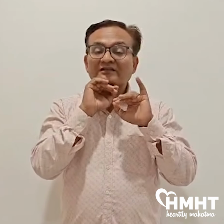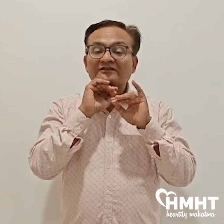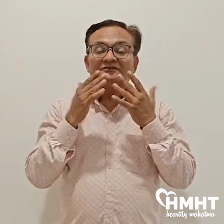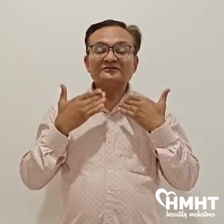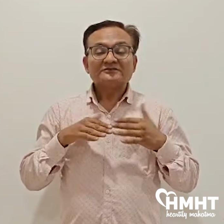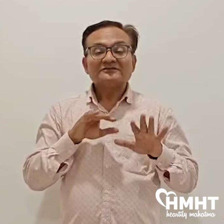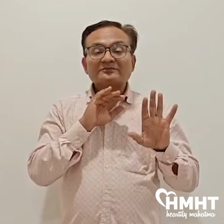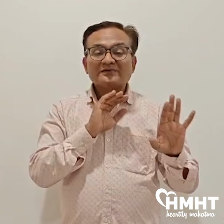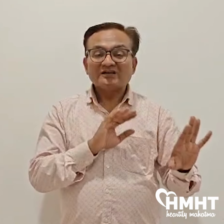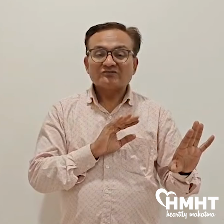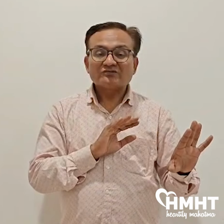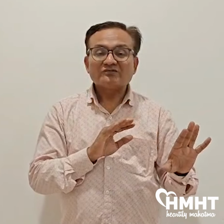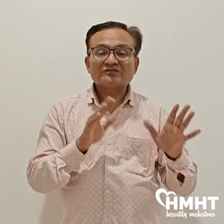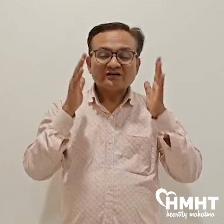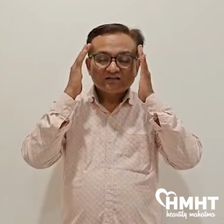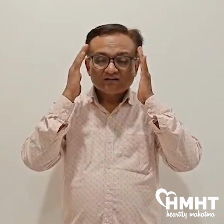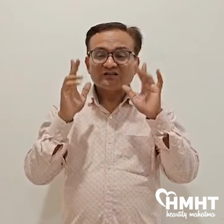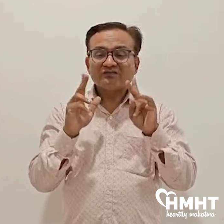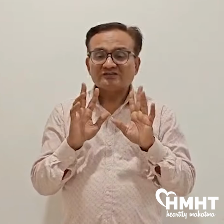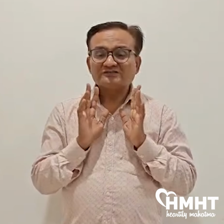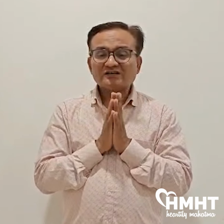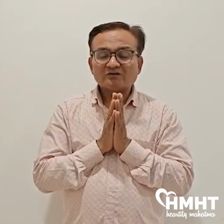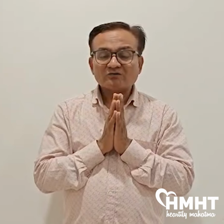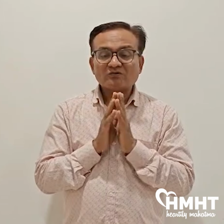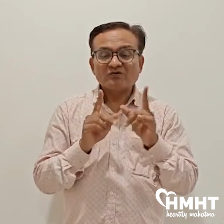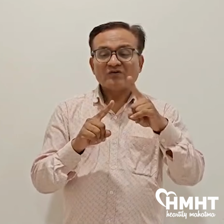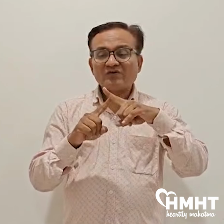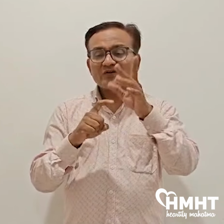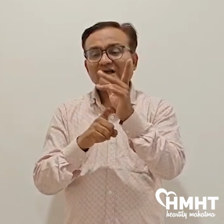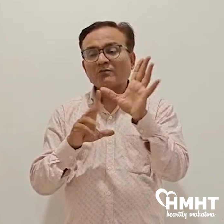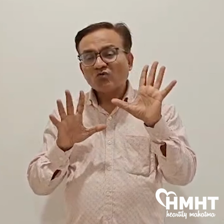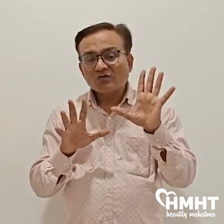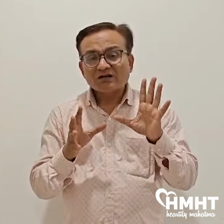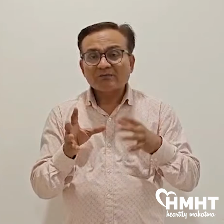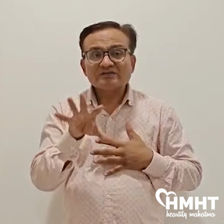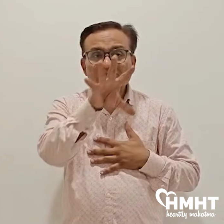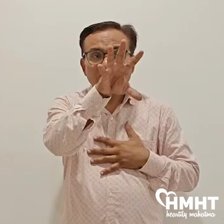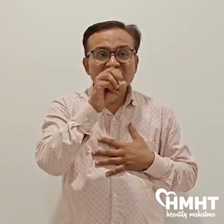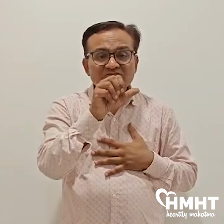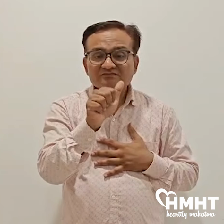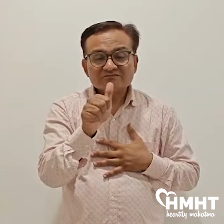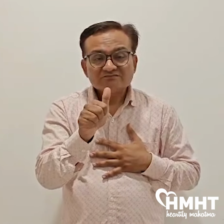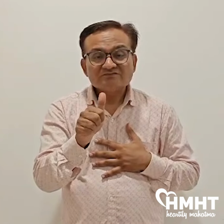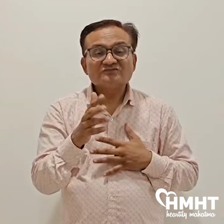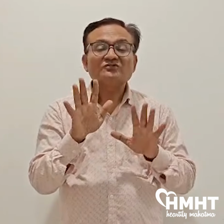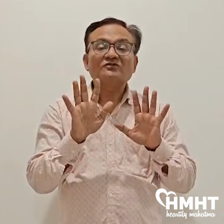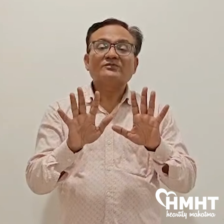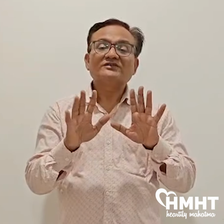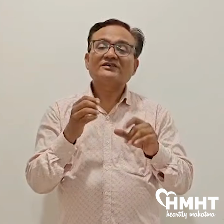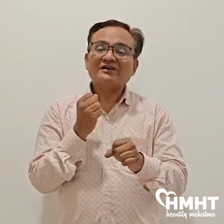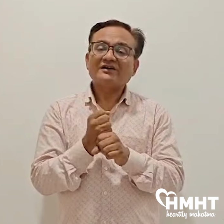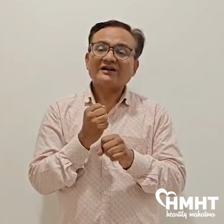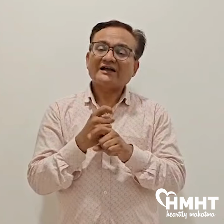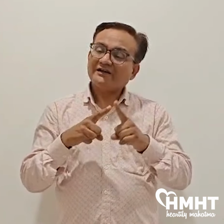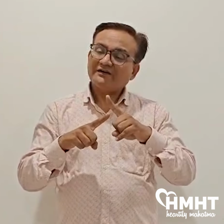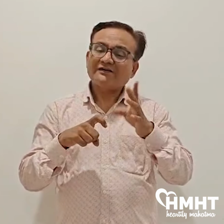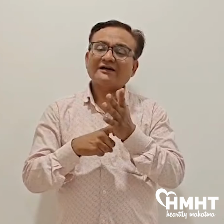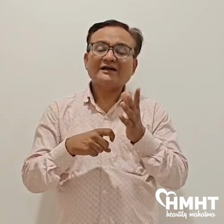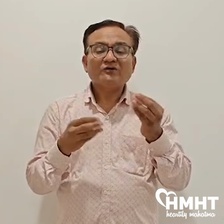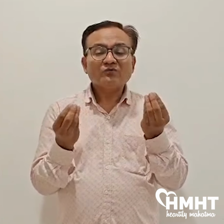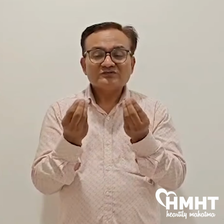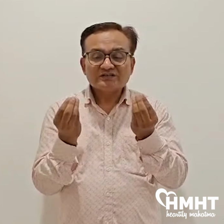પકડો, સંકોચાવ. એટલે પ્રયત્ન જો અથાગ કર્યા પછી જો પરિણામ ન મળતું હોય તો માણસે પ્રયત્ન ઓછા